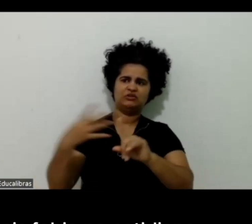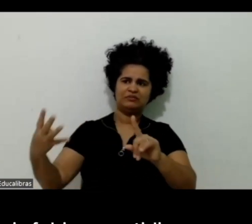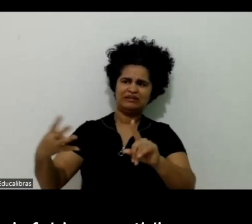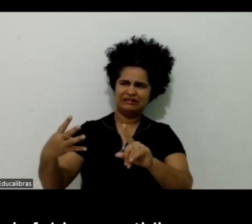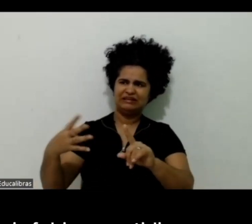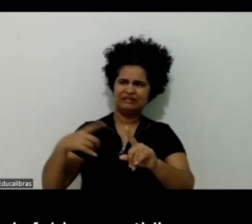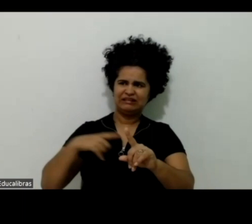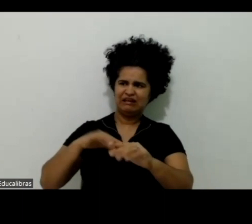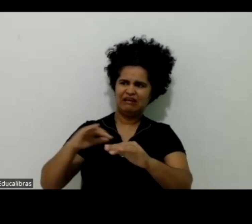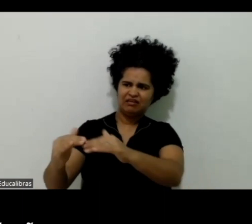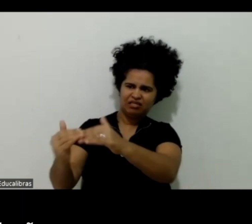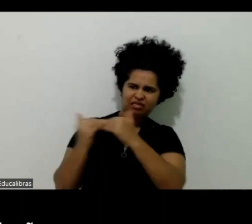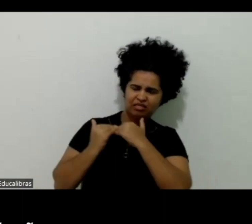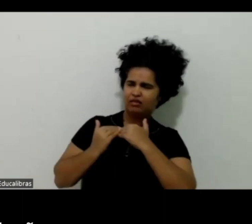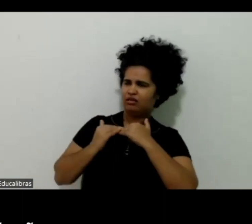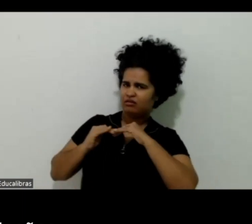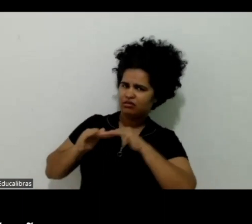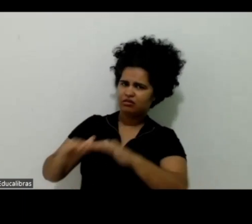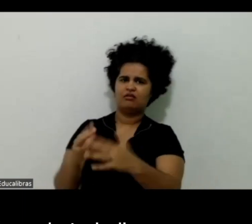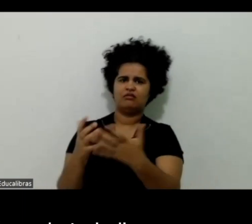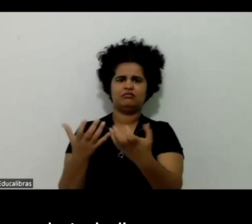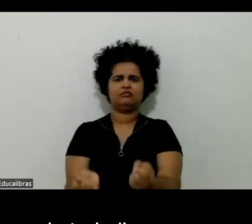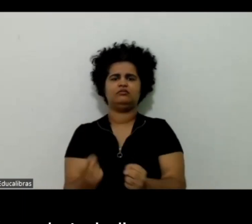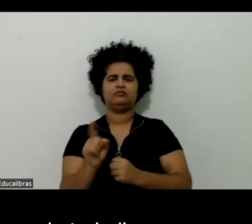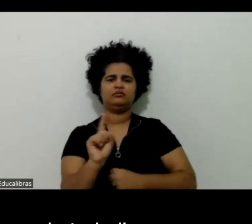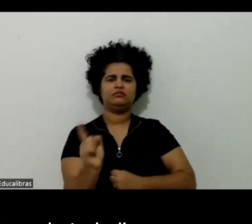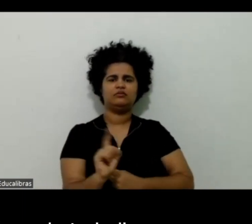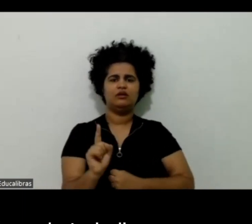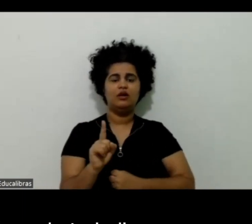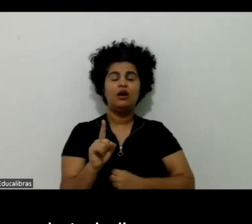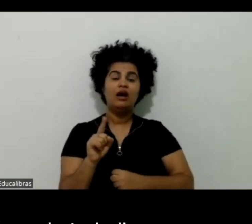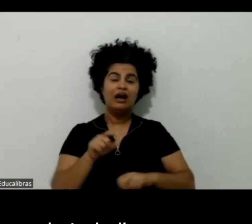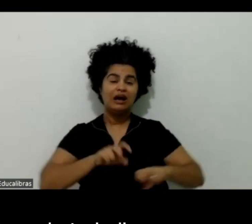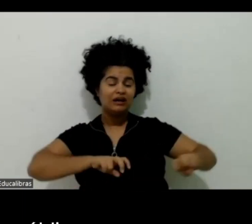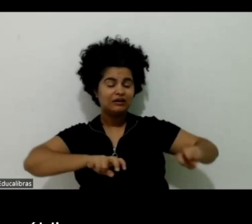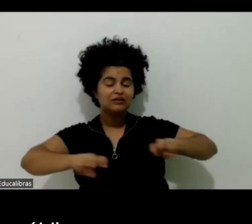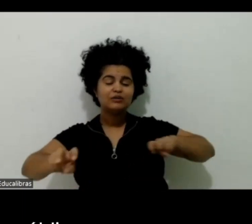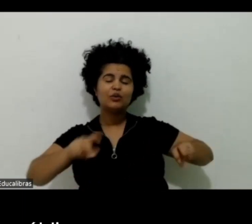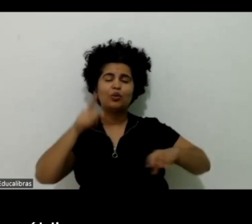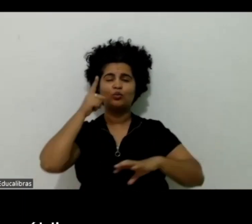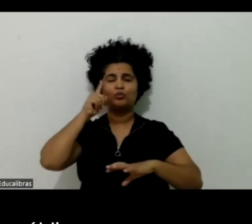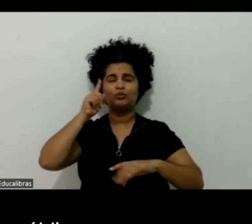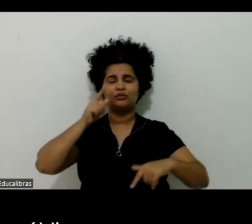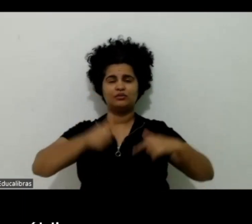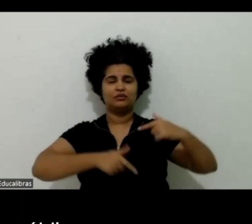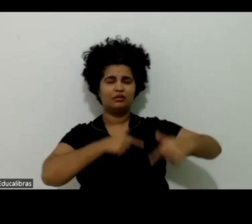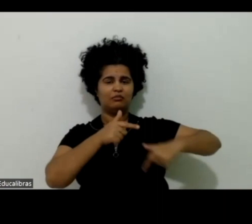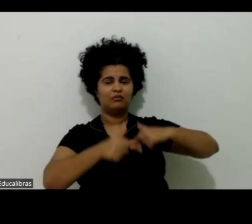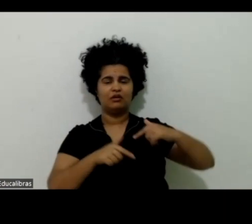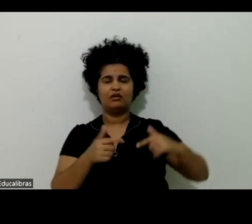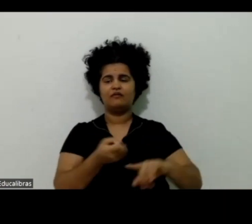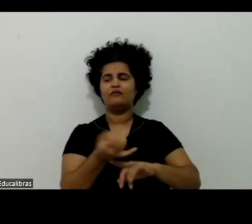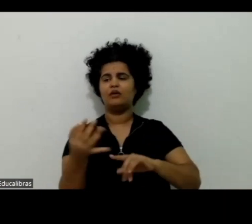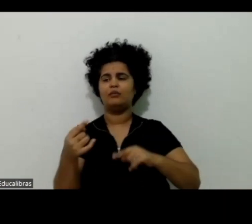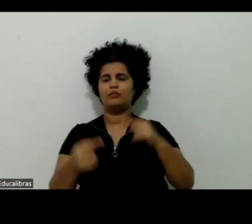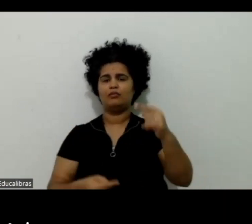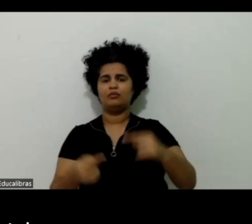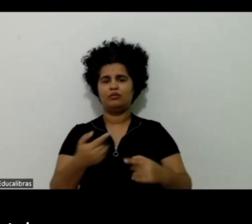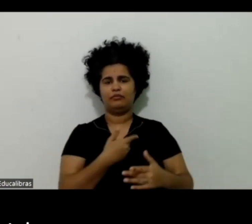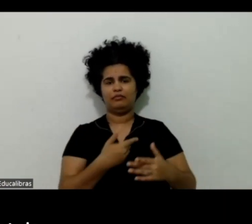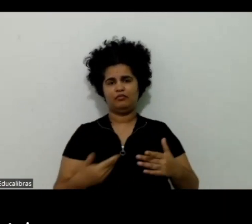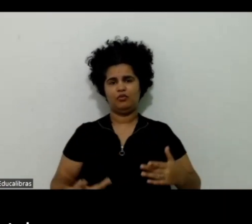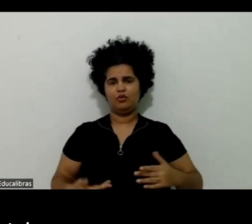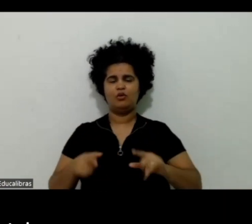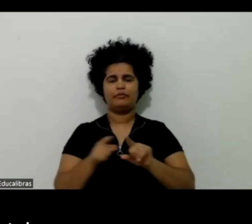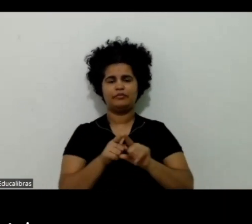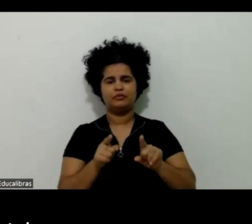anti-LGBTQIAPN+fobia no cotidiano, porque as populações que não chegam no cotidiano do trabalho, nas diversas políticas públicas, para além de classe, elas